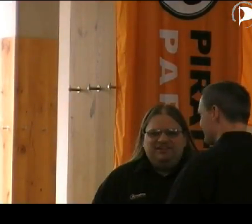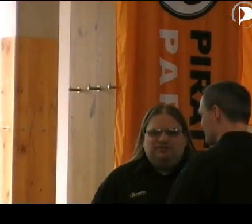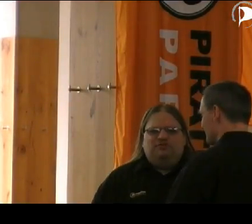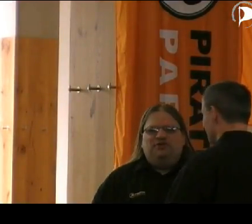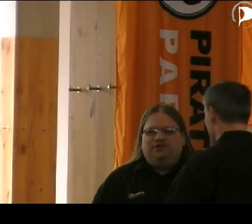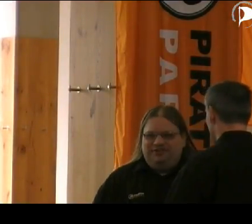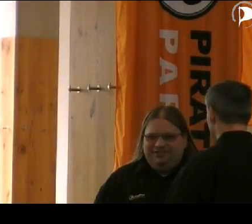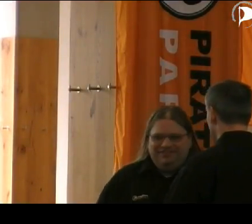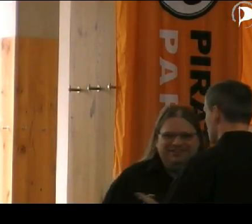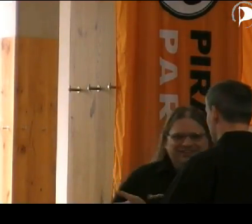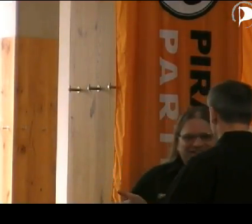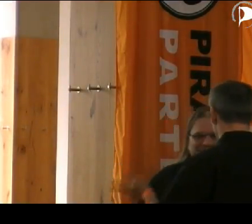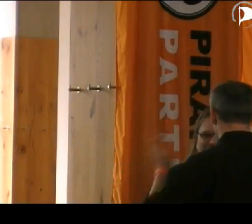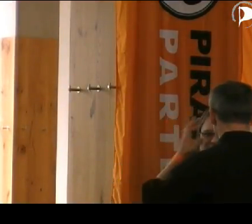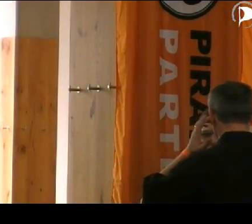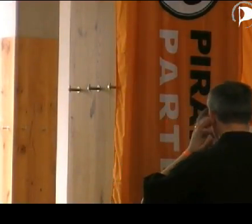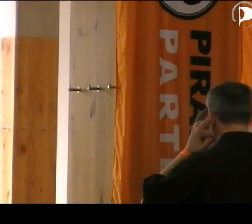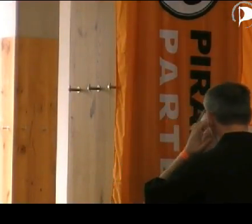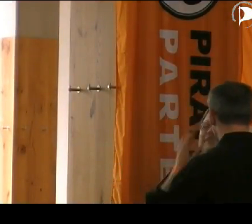angeschlagen sind